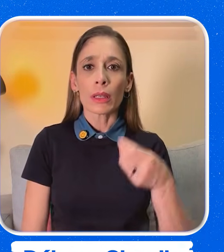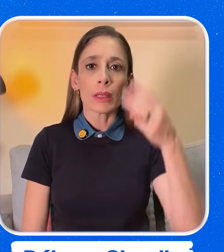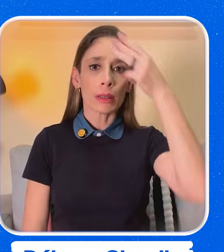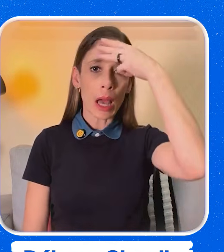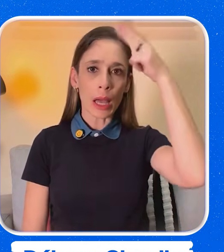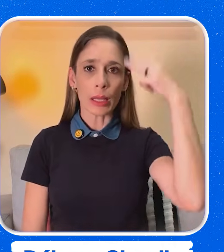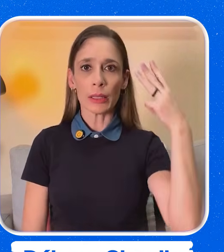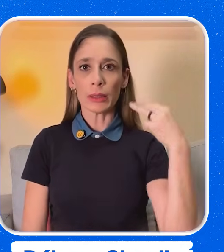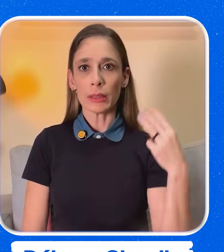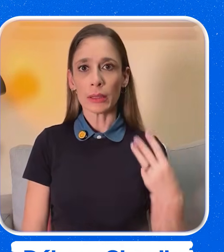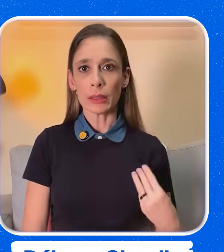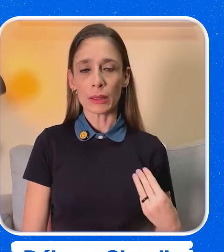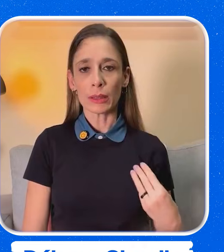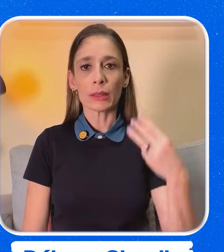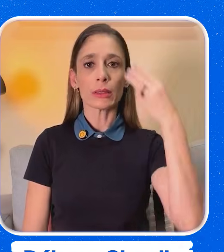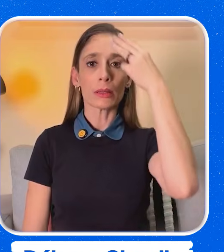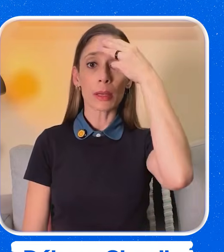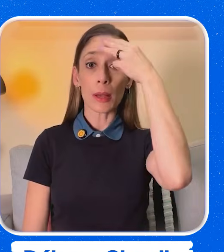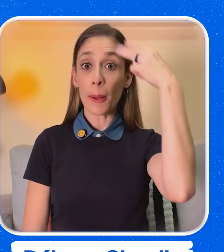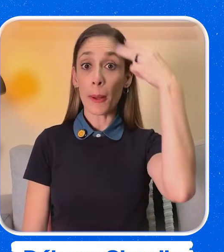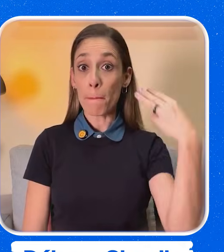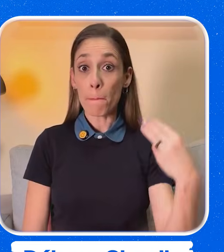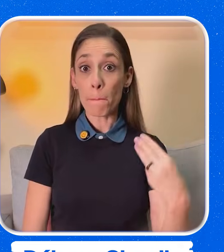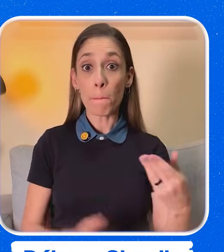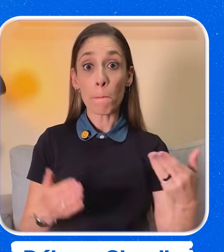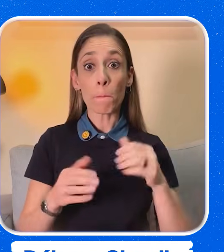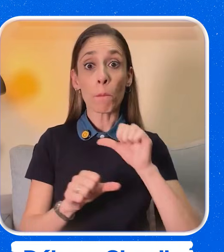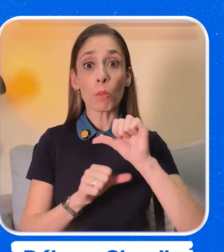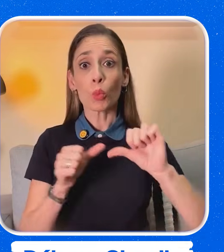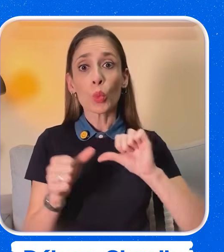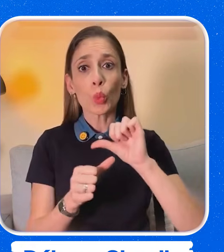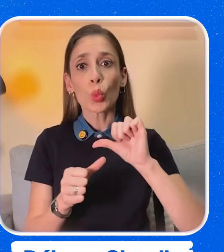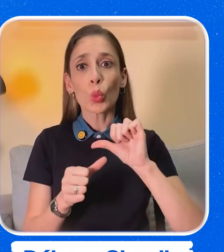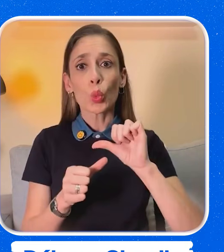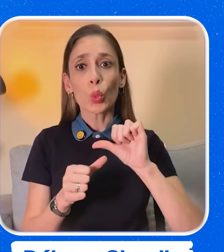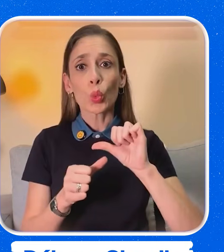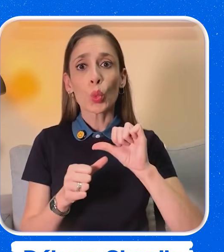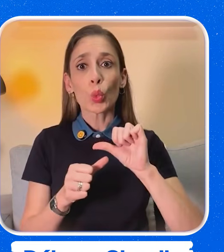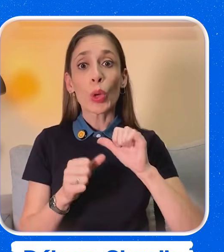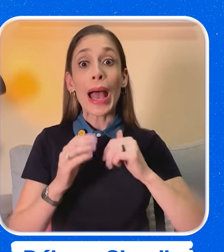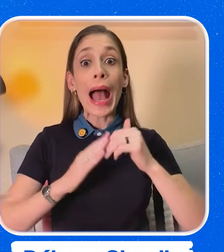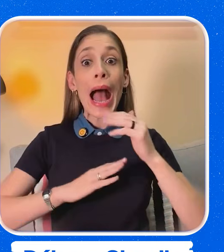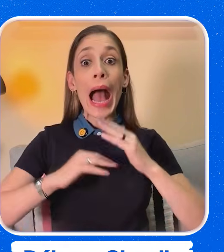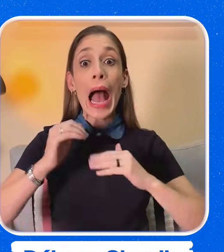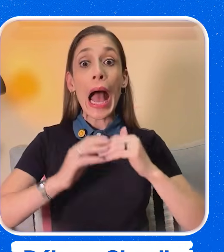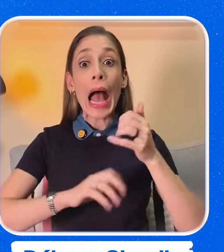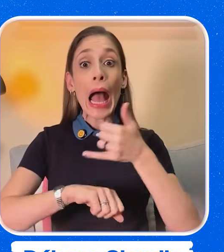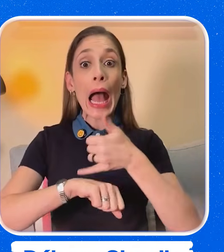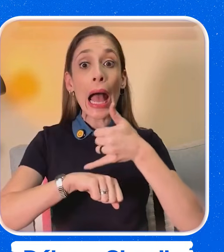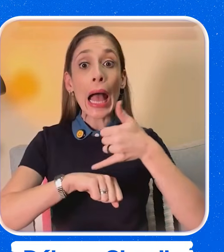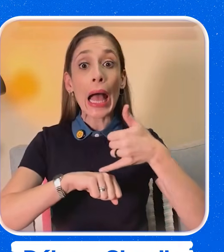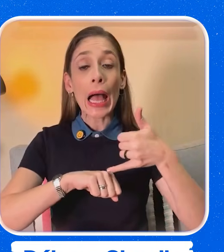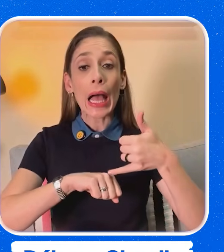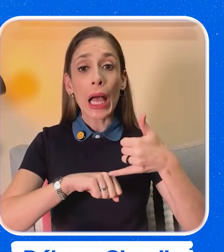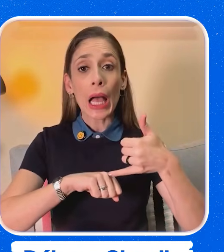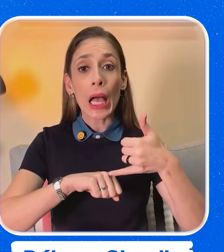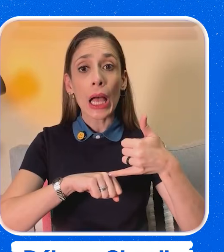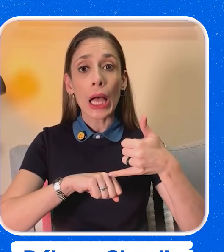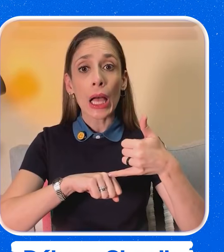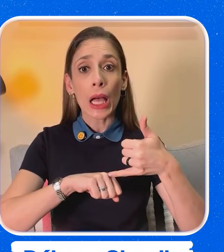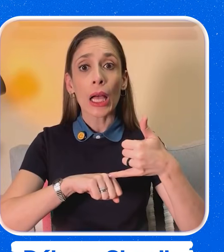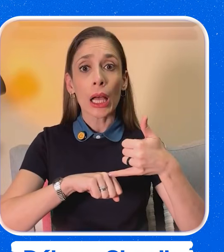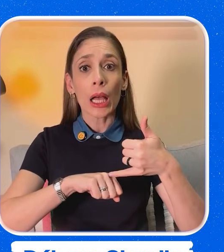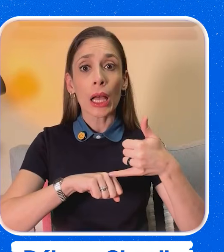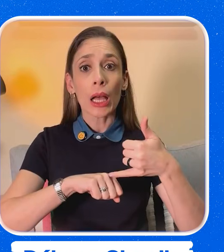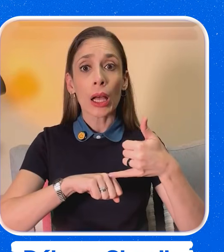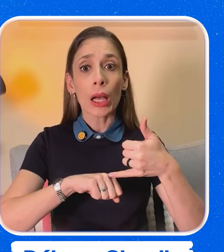Manuele, né? Tá. Agora, o sinal profissional como tatuadora, né, foi um homem, né,